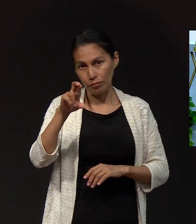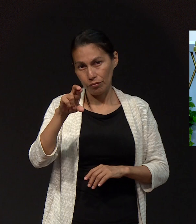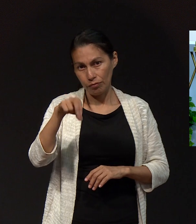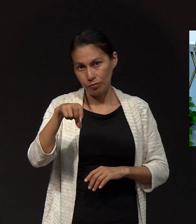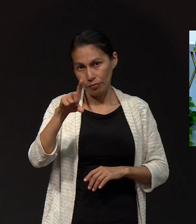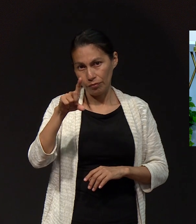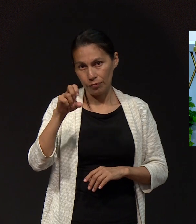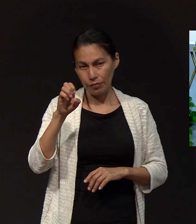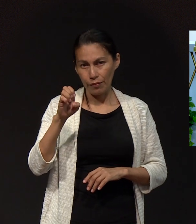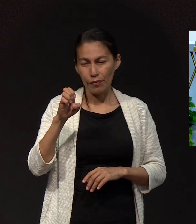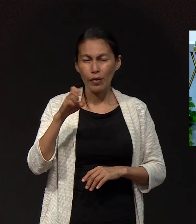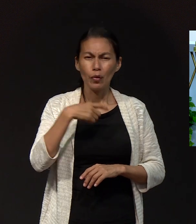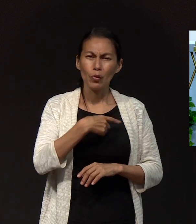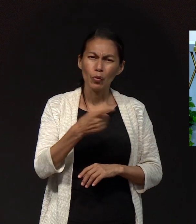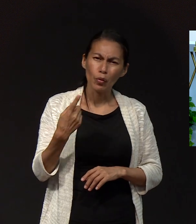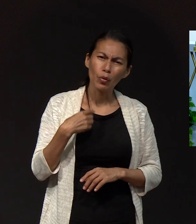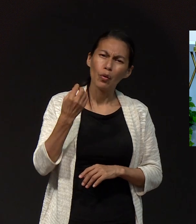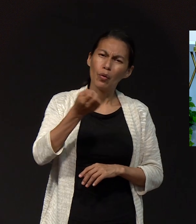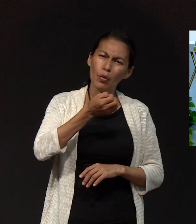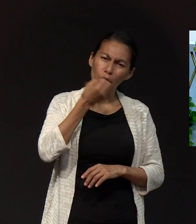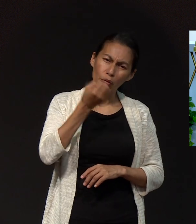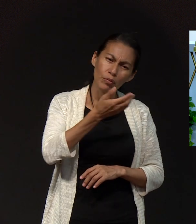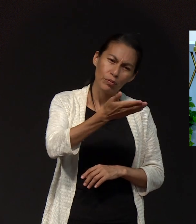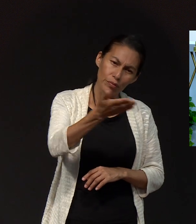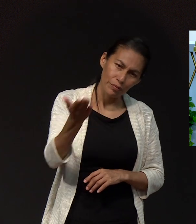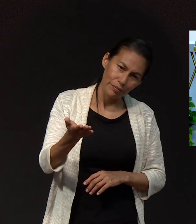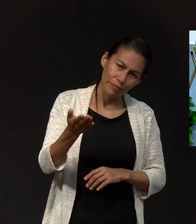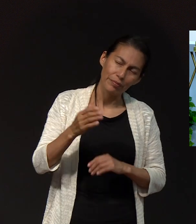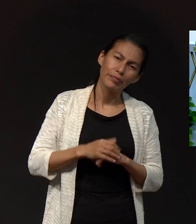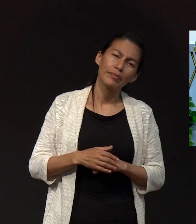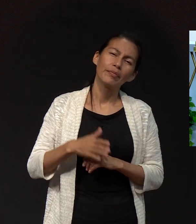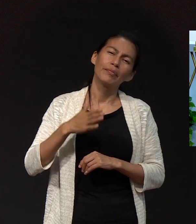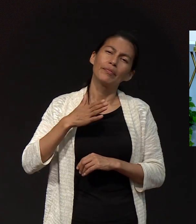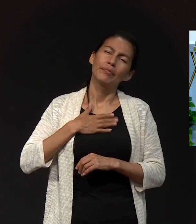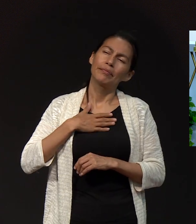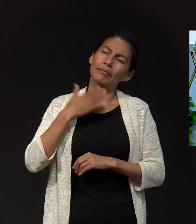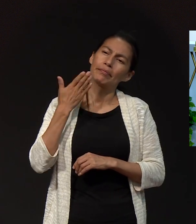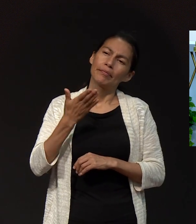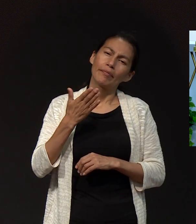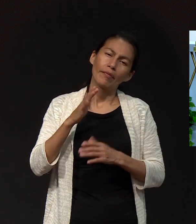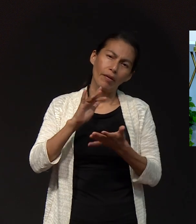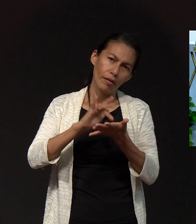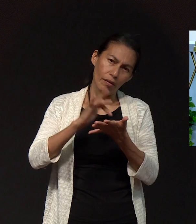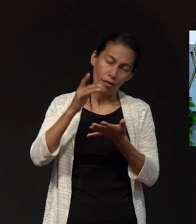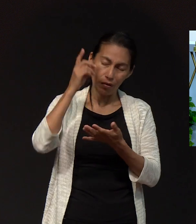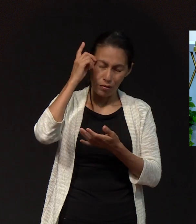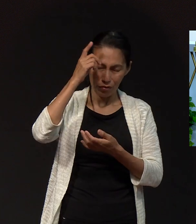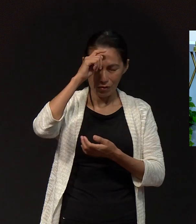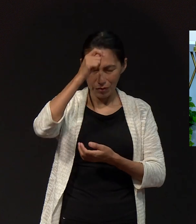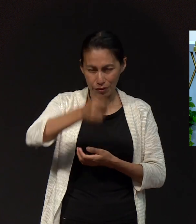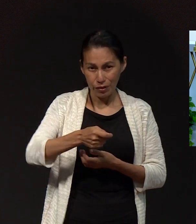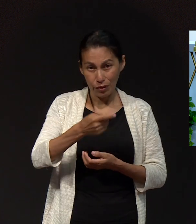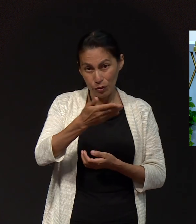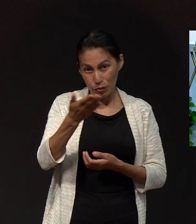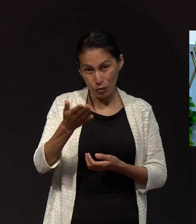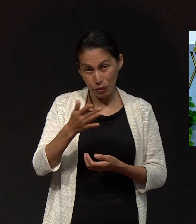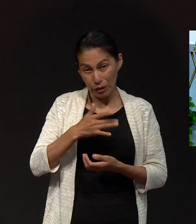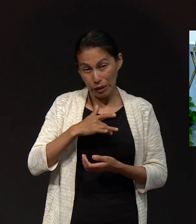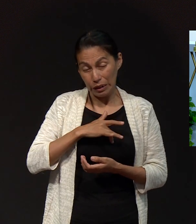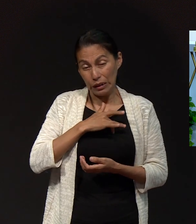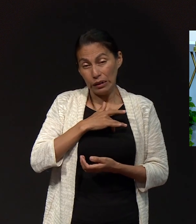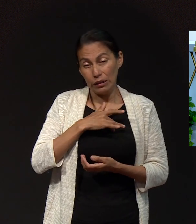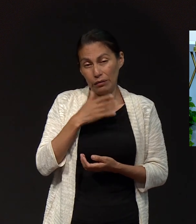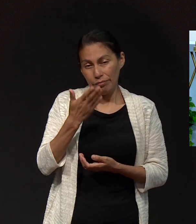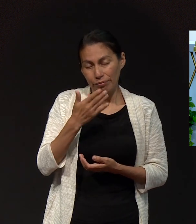seguiremos orando Por mis peticiones Personales Gracias Y el Eterno Les bendiga Conceda Sus deseos El